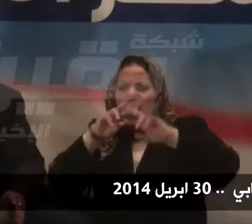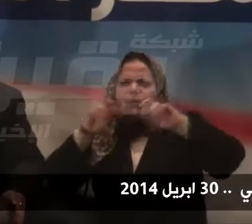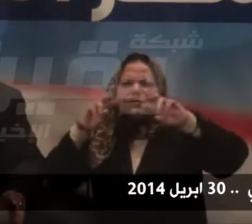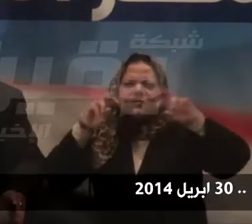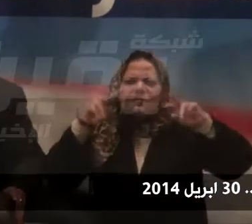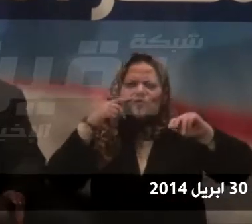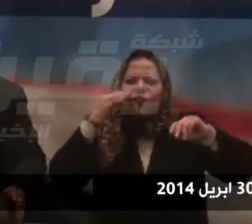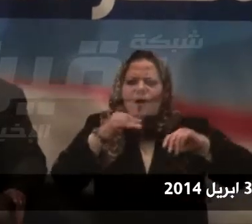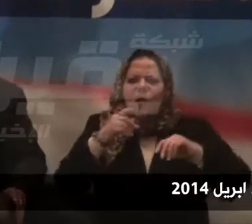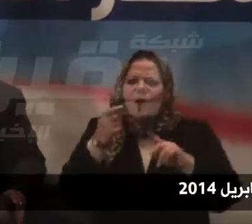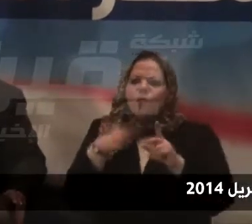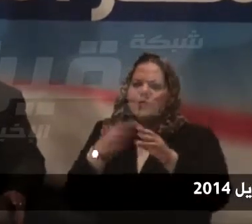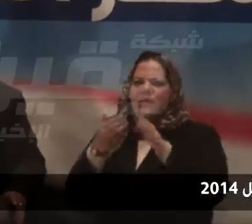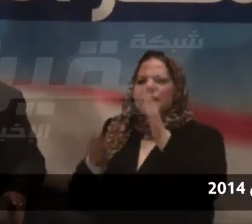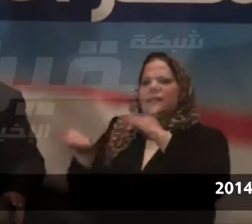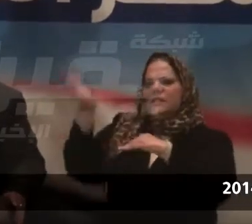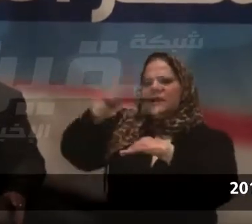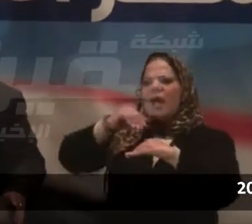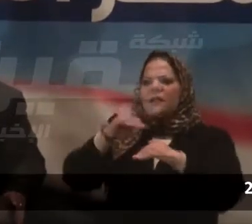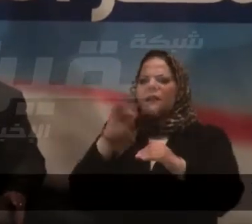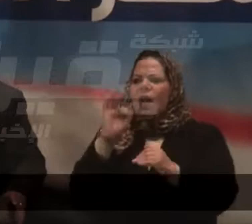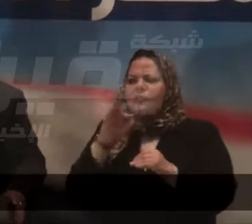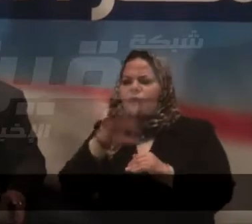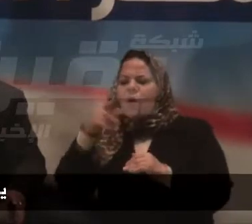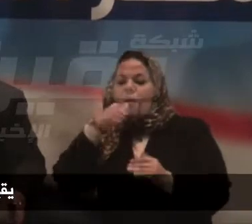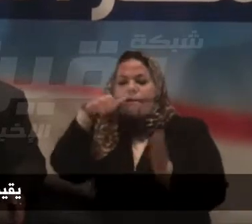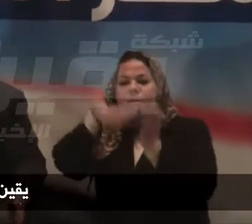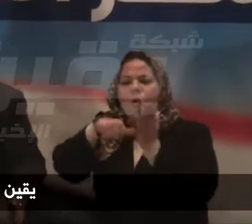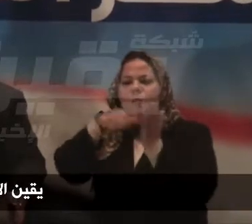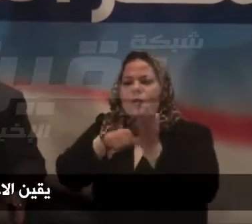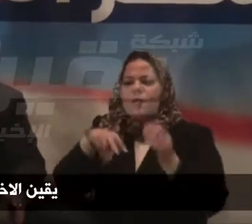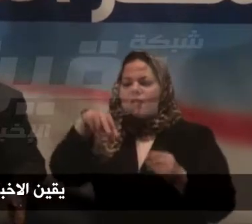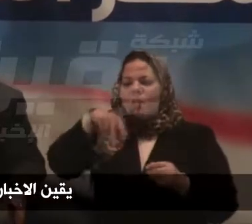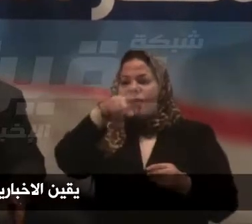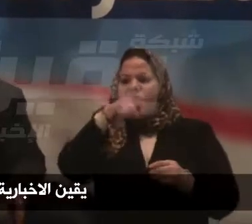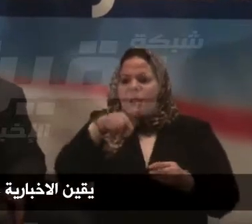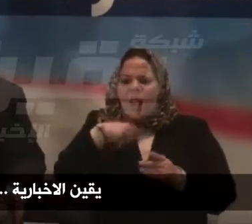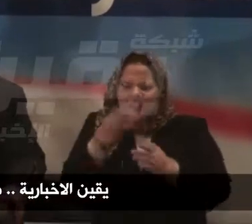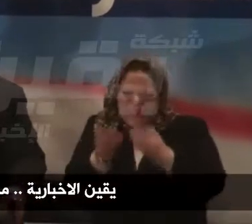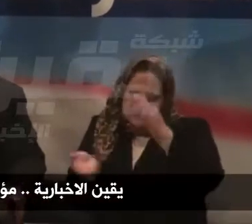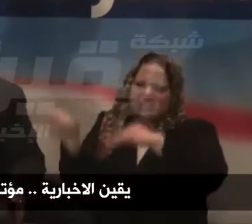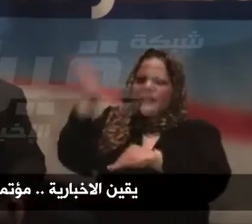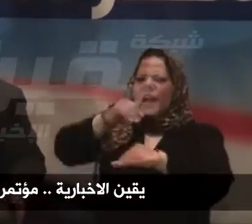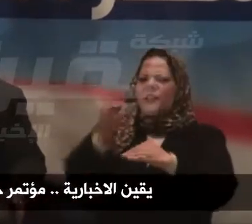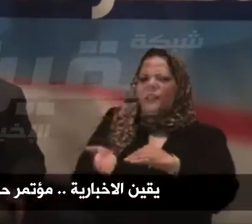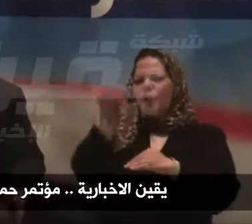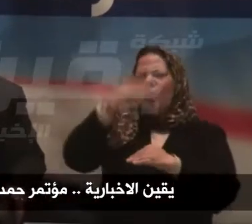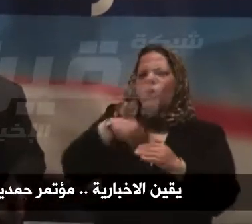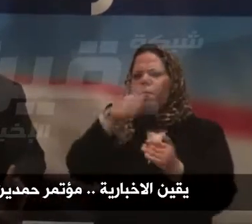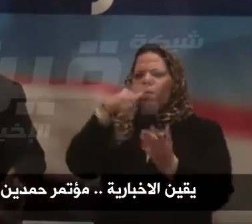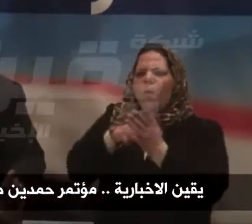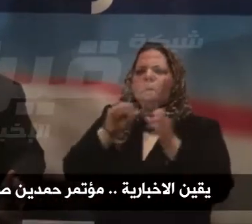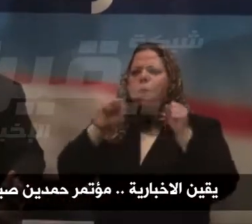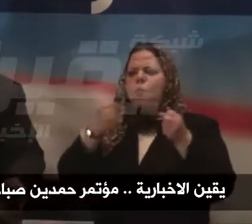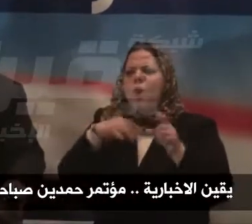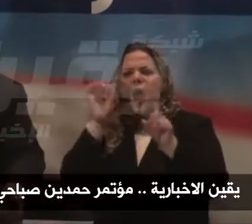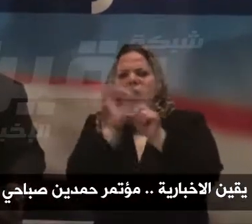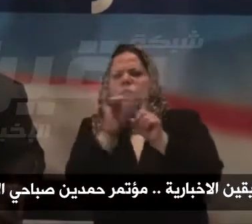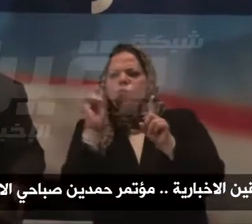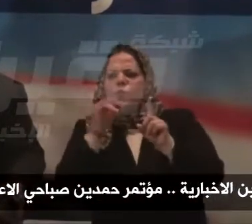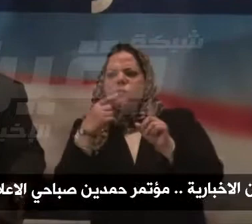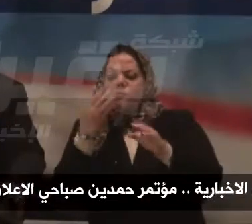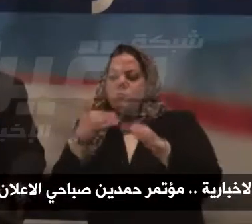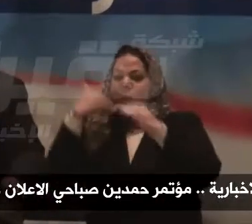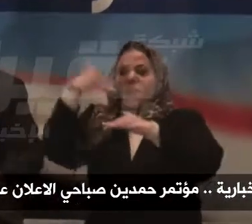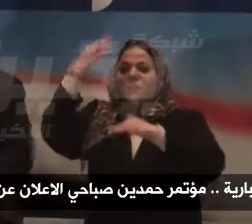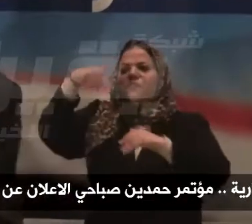يجب مضاعفة نسبة الانخفاض السنوي للأمية من 8% ل 4% سنويا لتصل إلى الهدف بعد